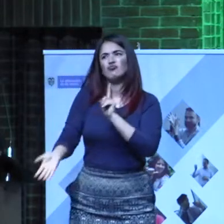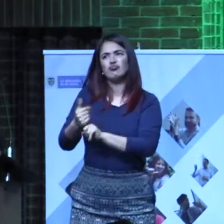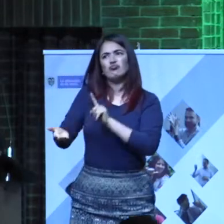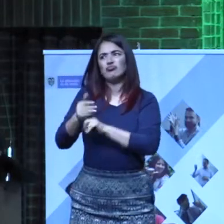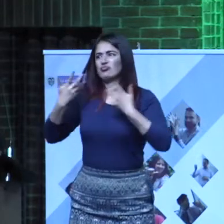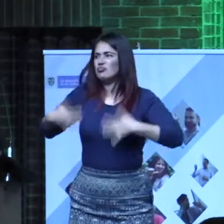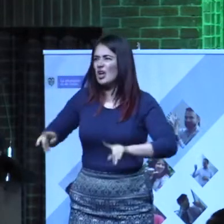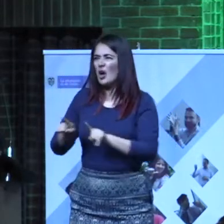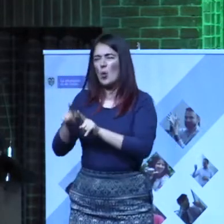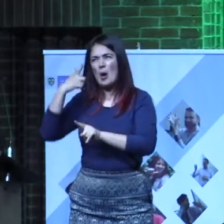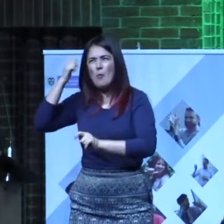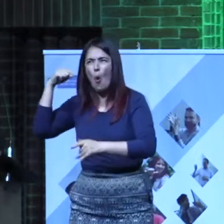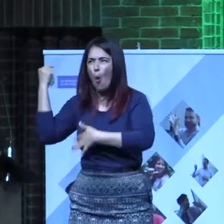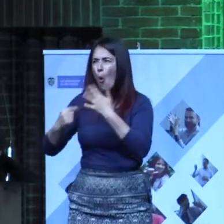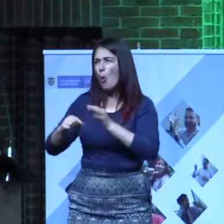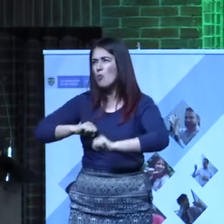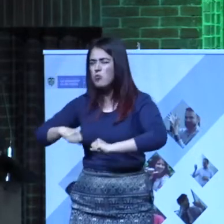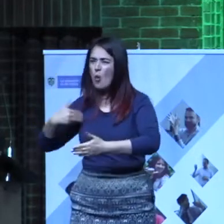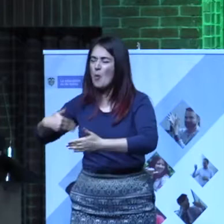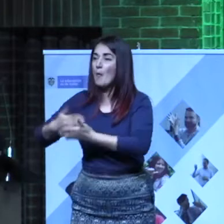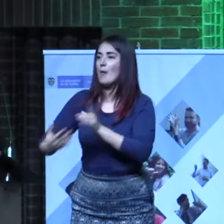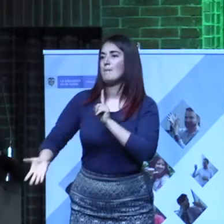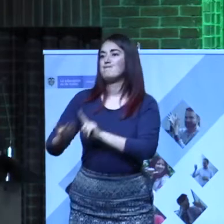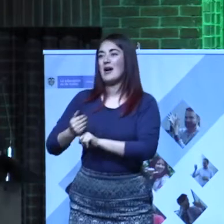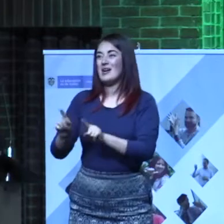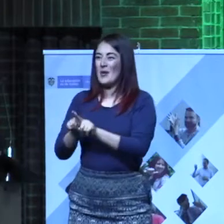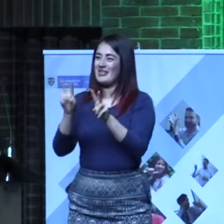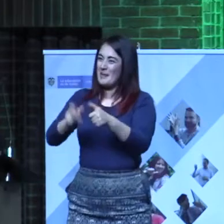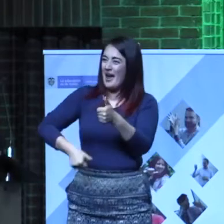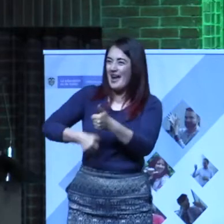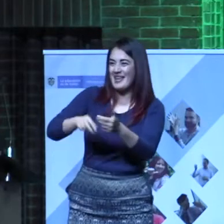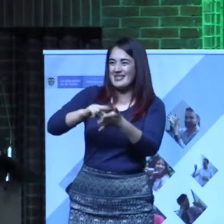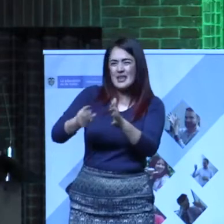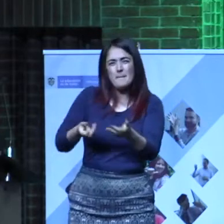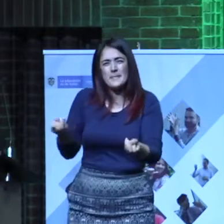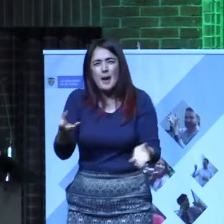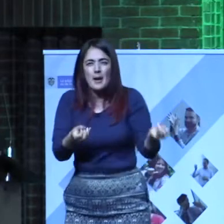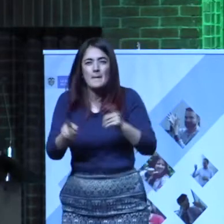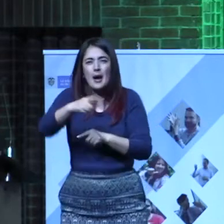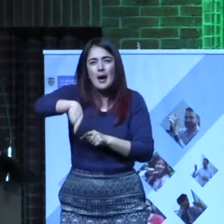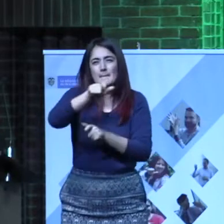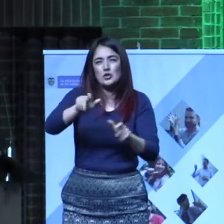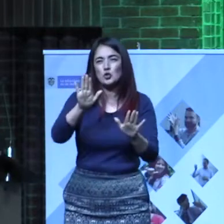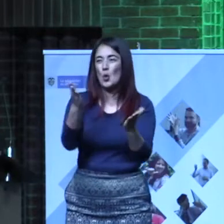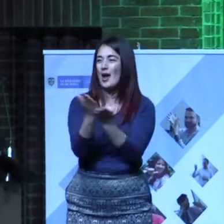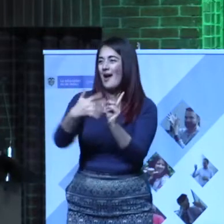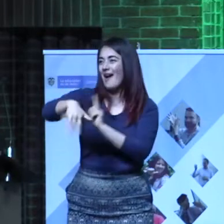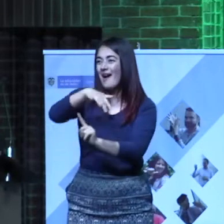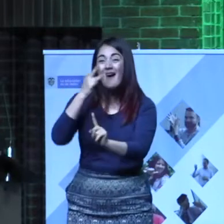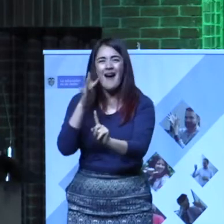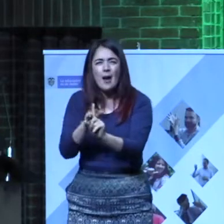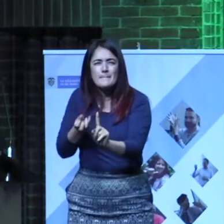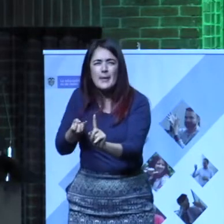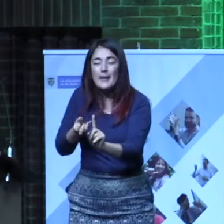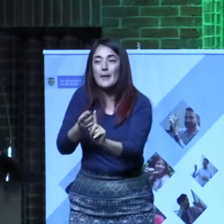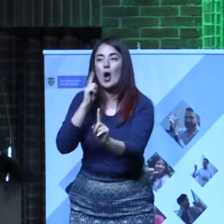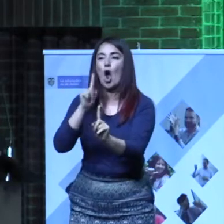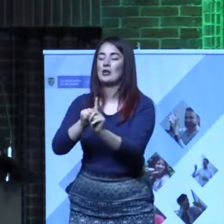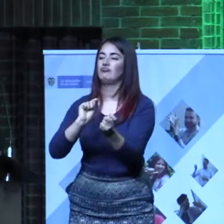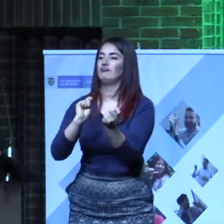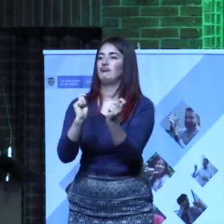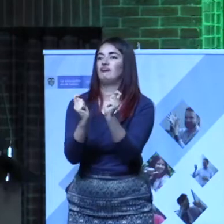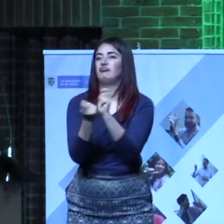los retos de lo que tenemos que hacer en materia de asistencia técnica con agentes educativos para poder seguir